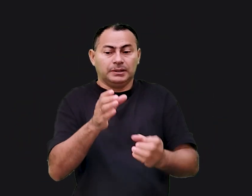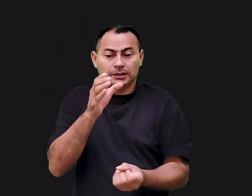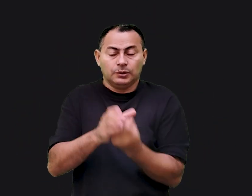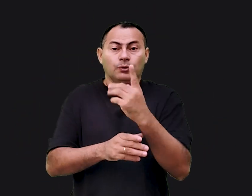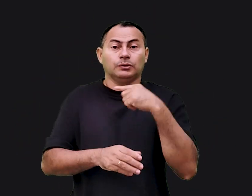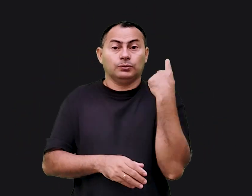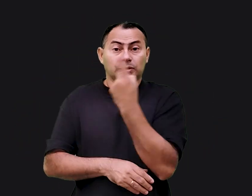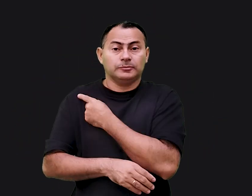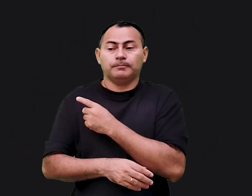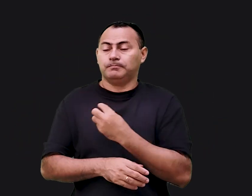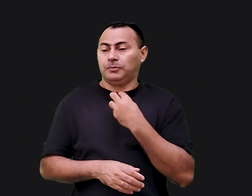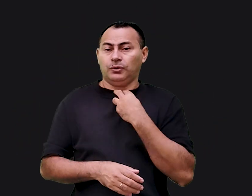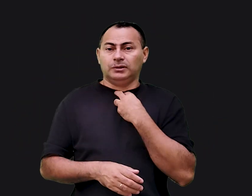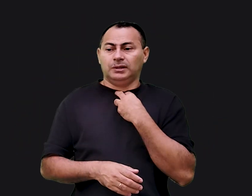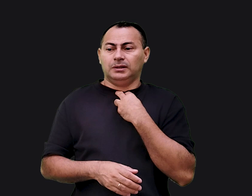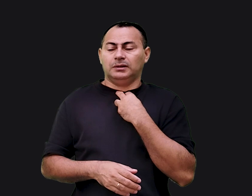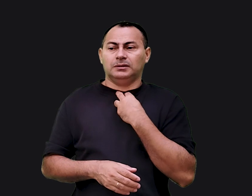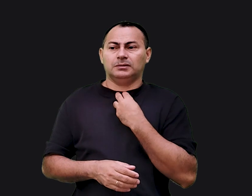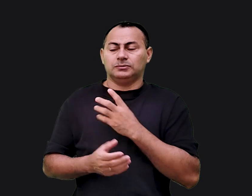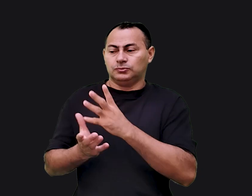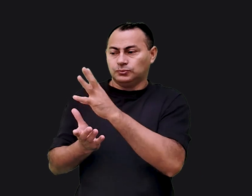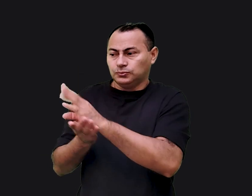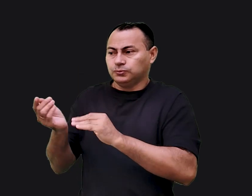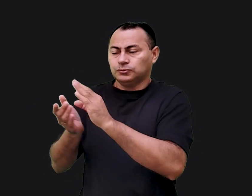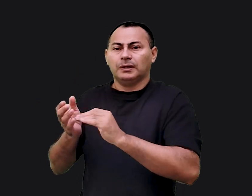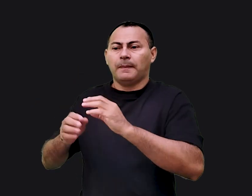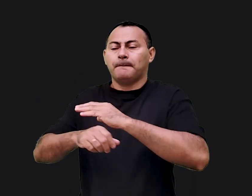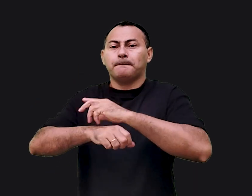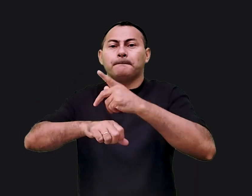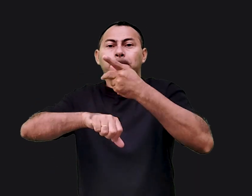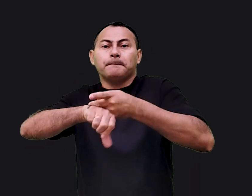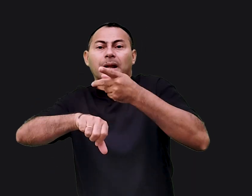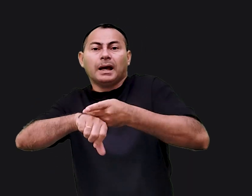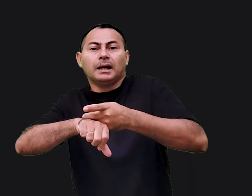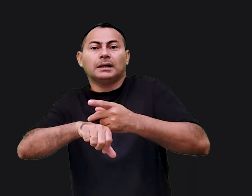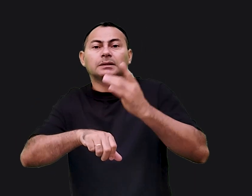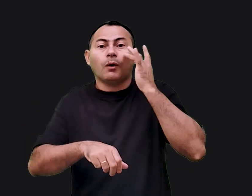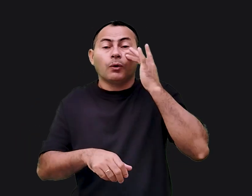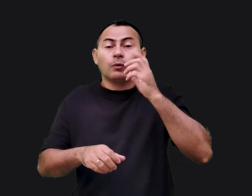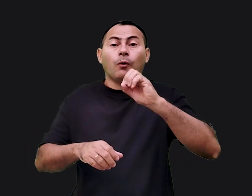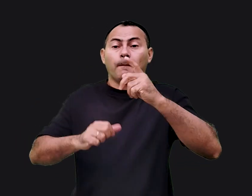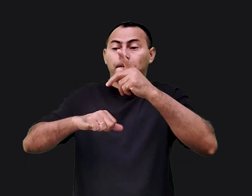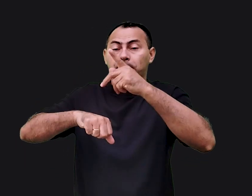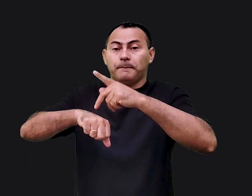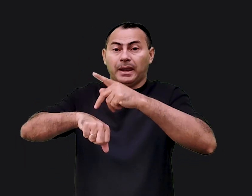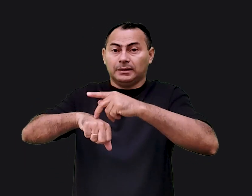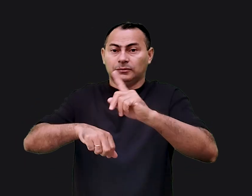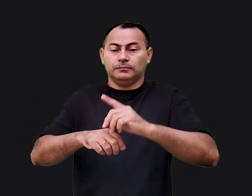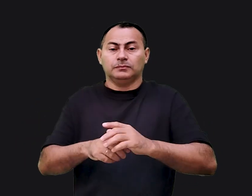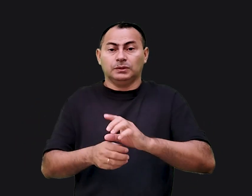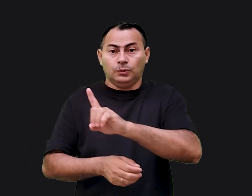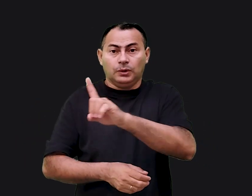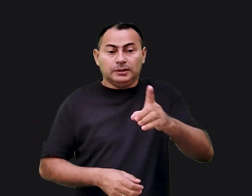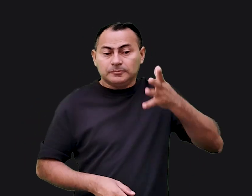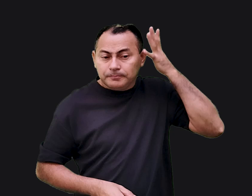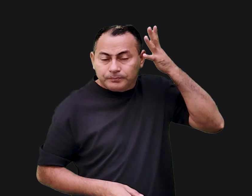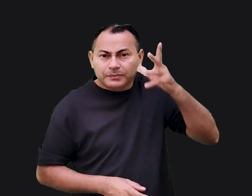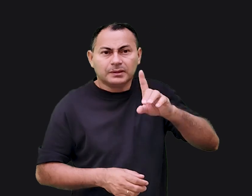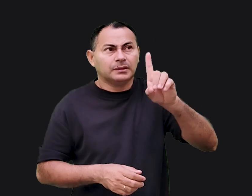criou não poderia ser reproduzido em prata ouro ou pedra durante o sermão Paulo fez citações dos